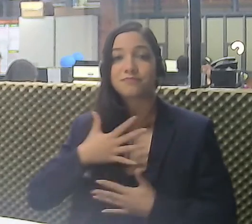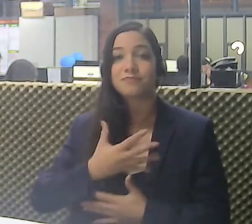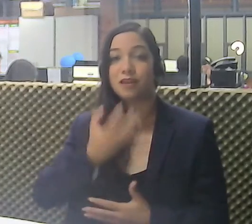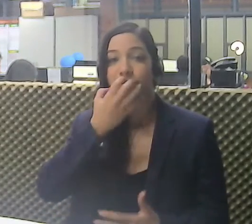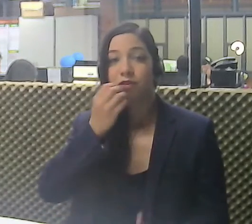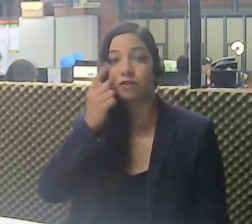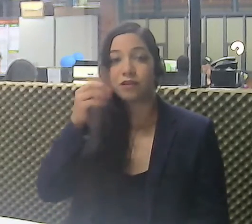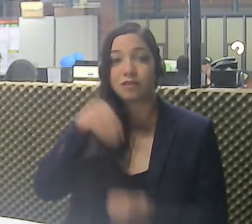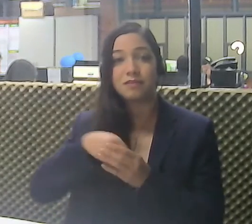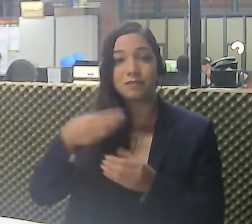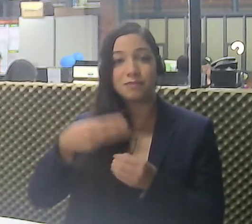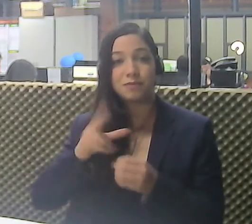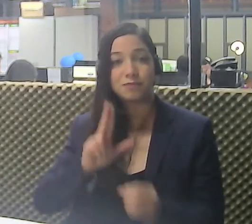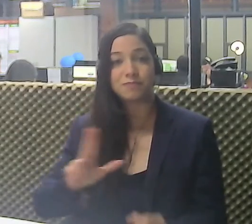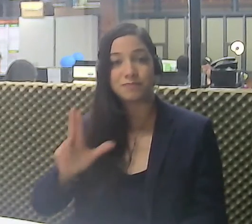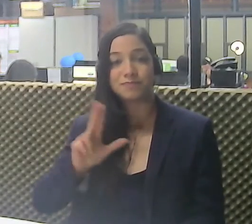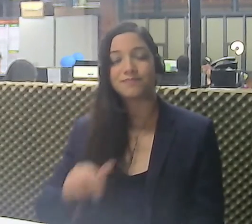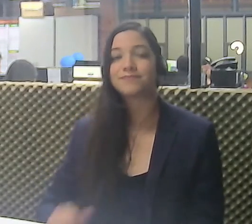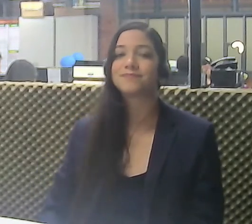do município.